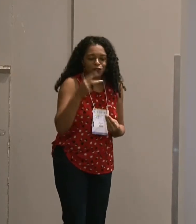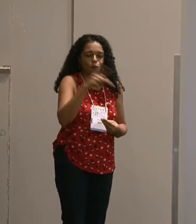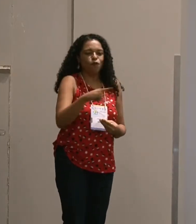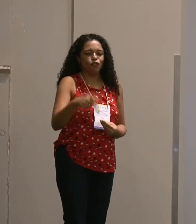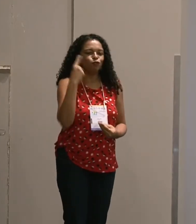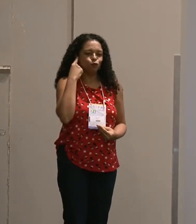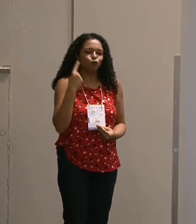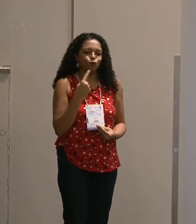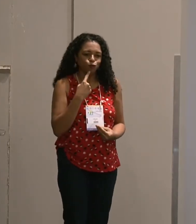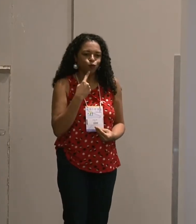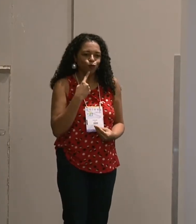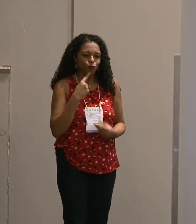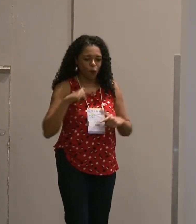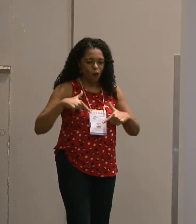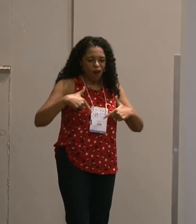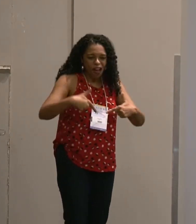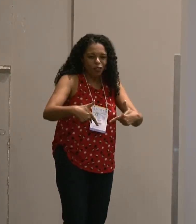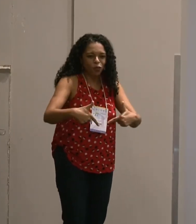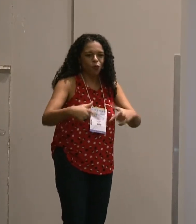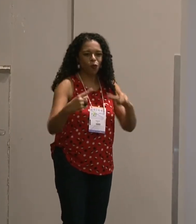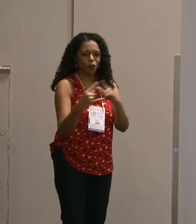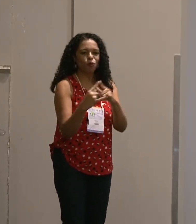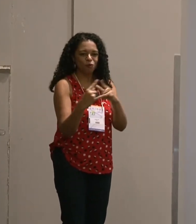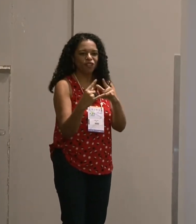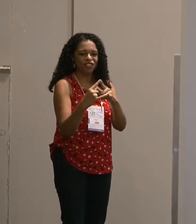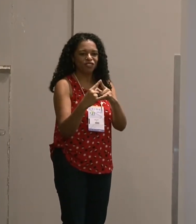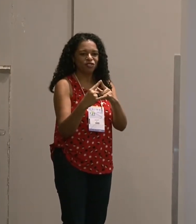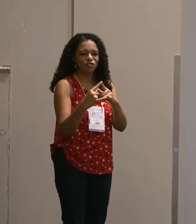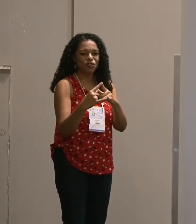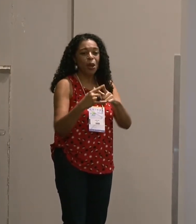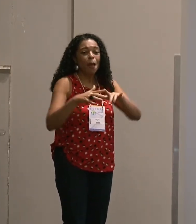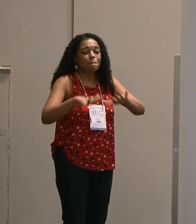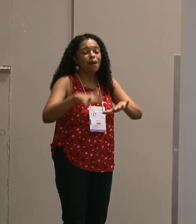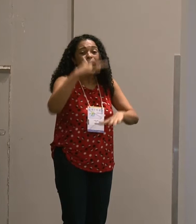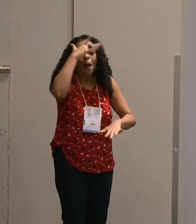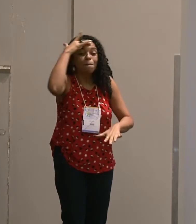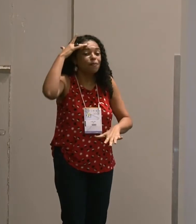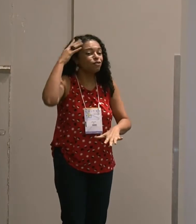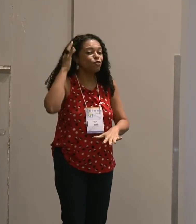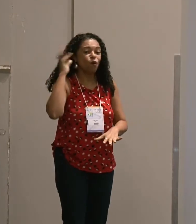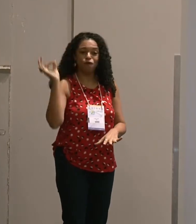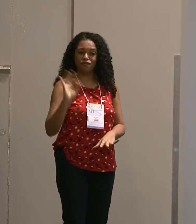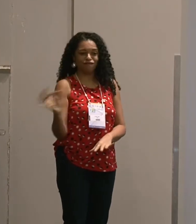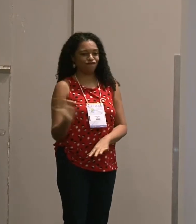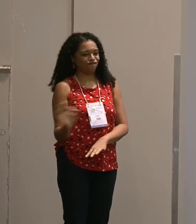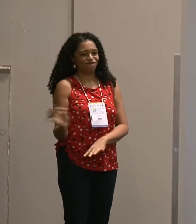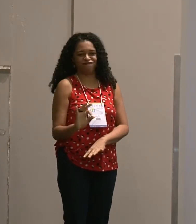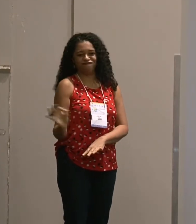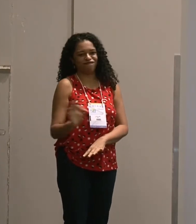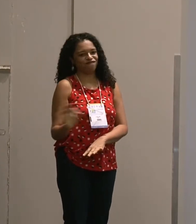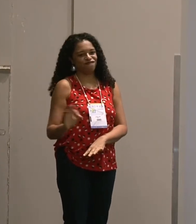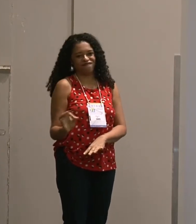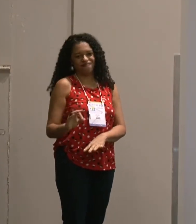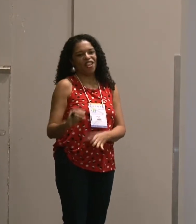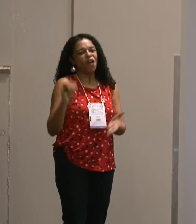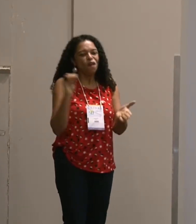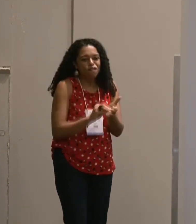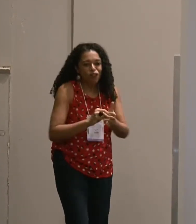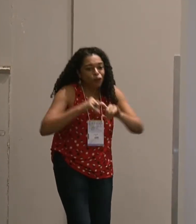então parece que o professor surdo a atuação desse professor surdo no INIS as pessoas ainda não entendem muito